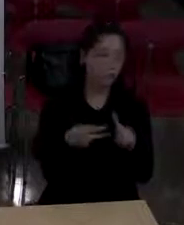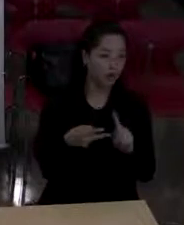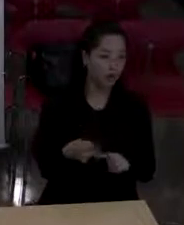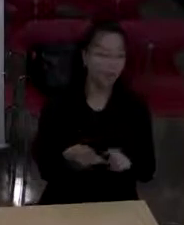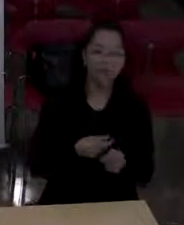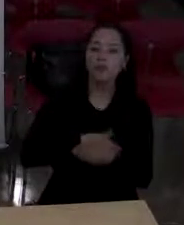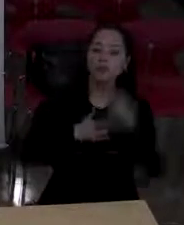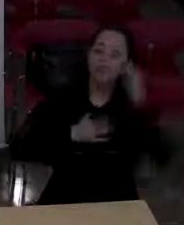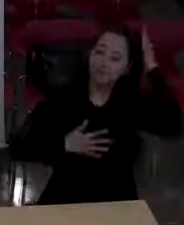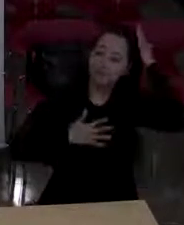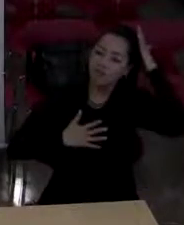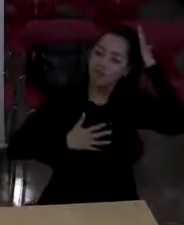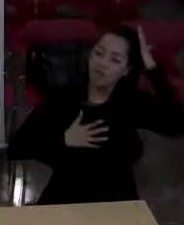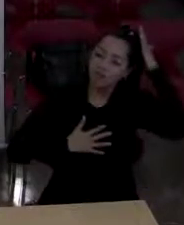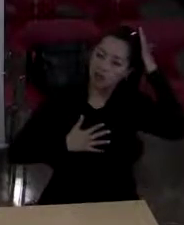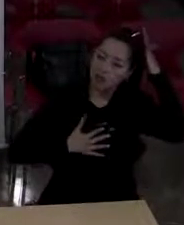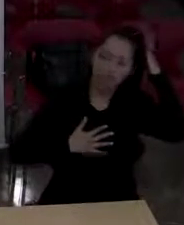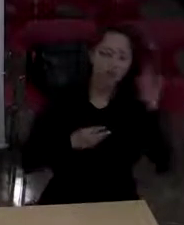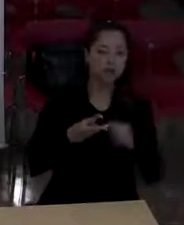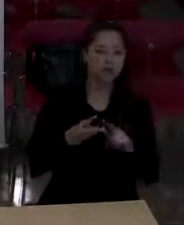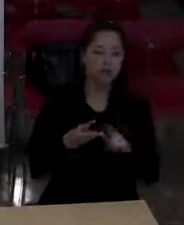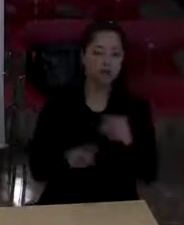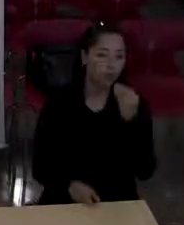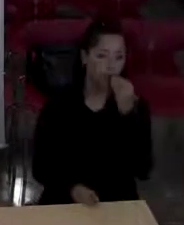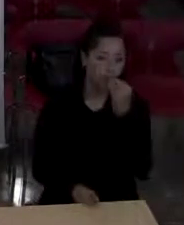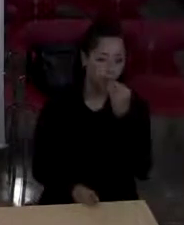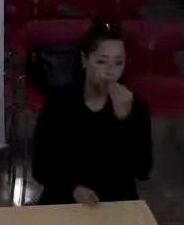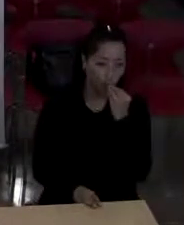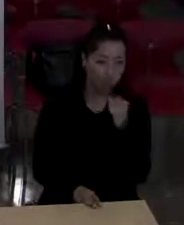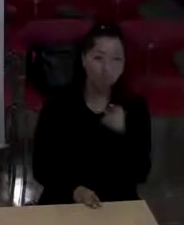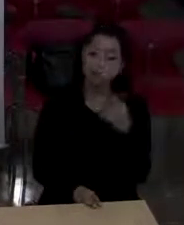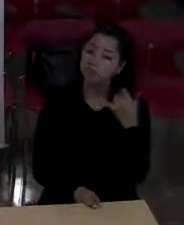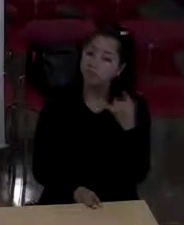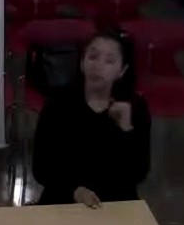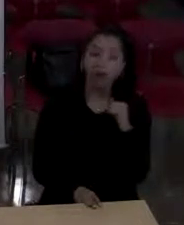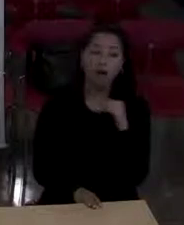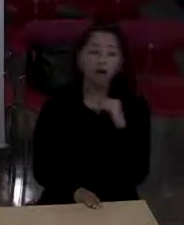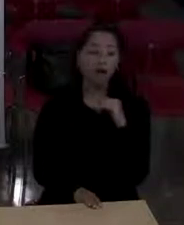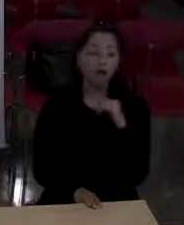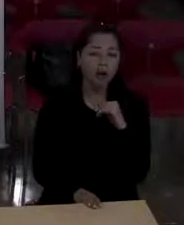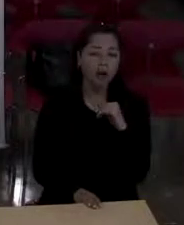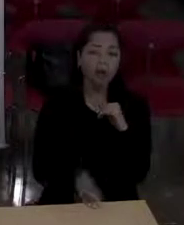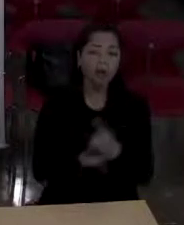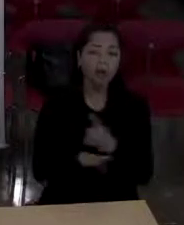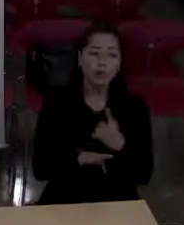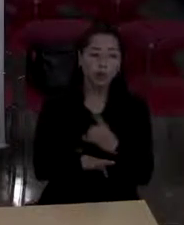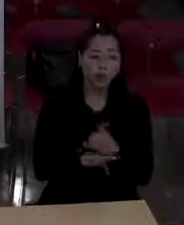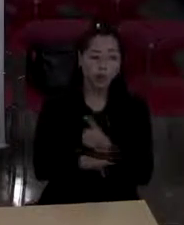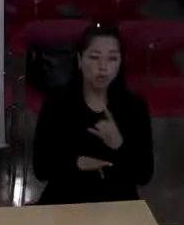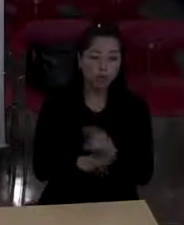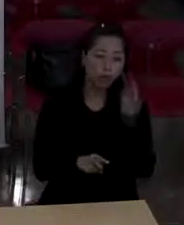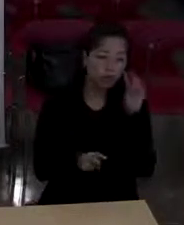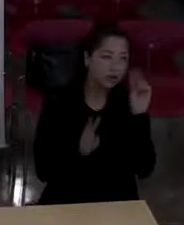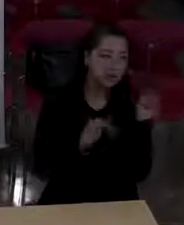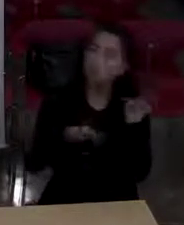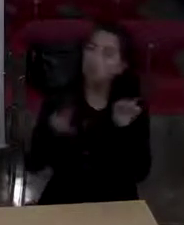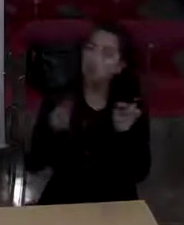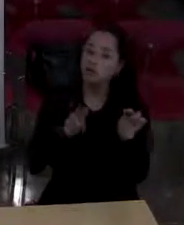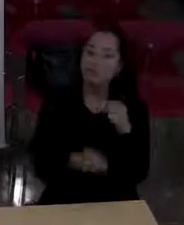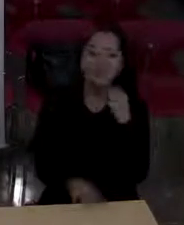sino intencionales. Utiliza el llanto, la sonrisa, el balbuceo, vocalizaciones con entonación,